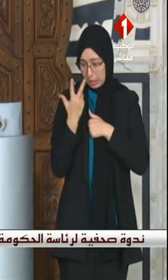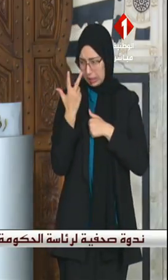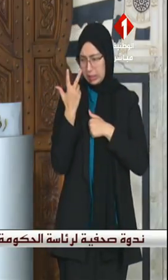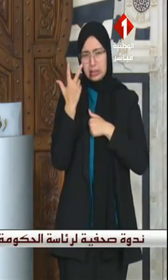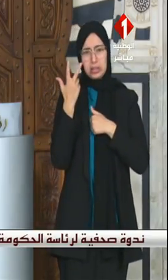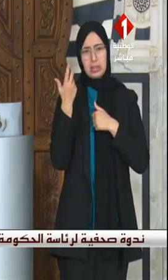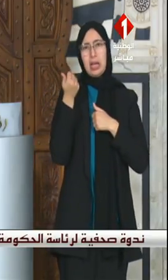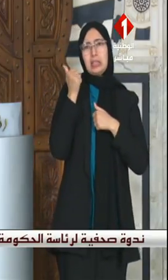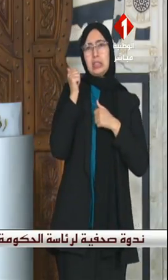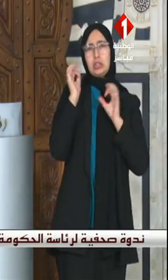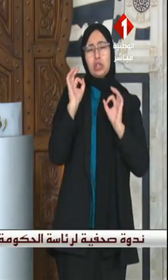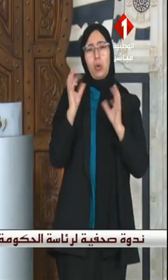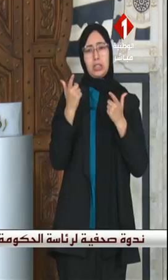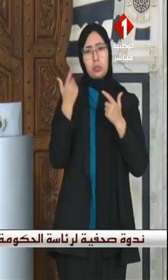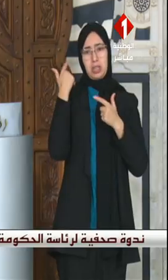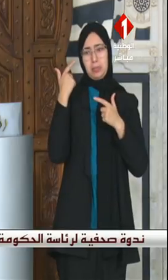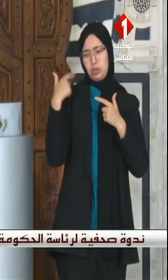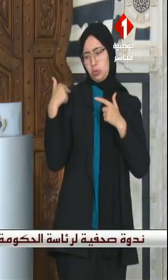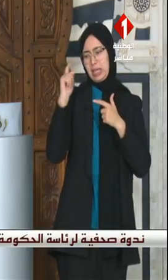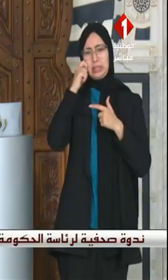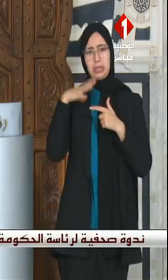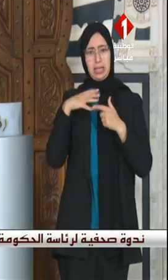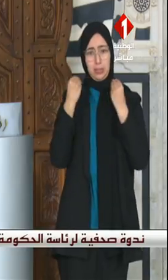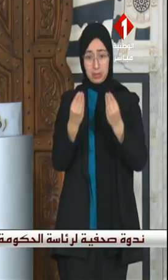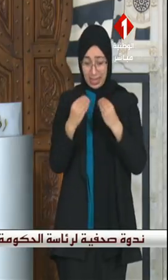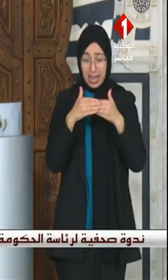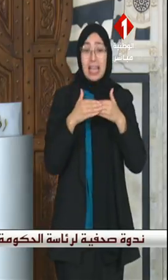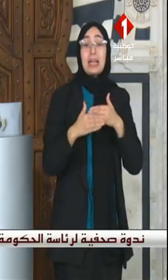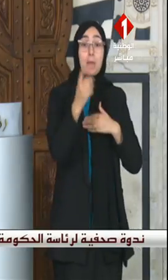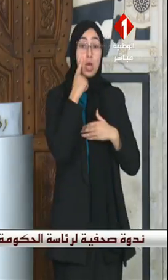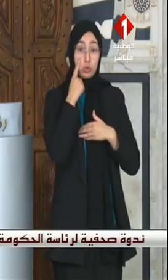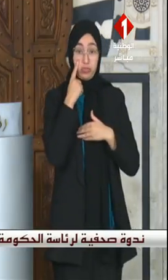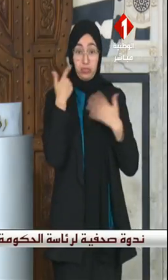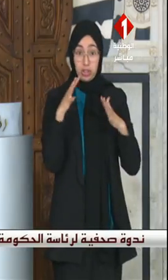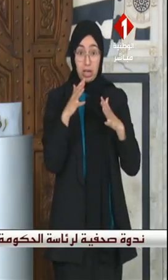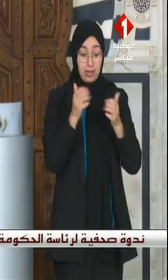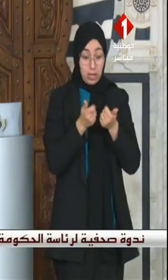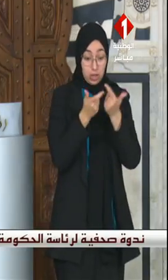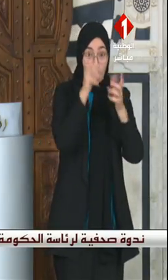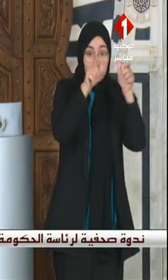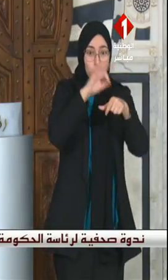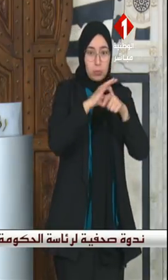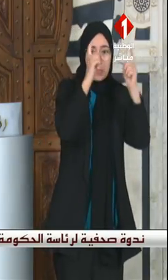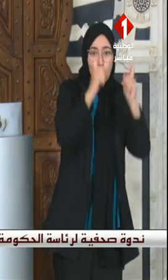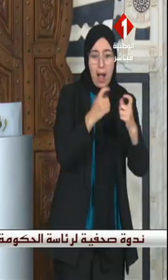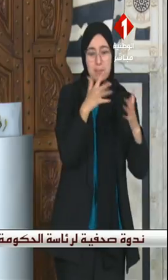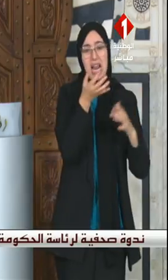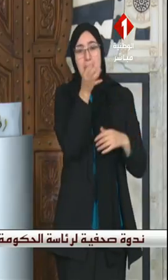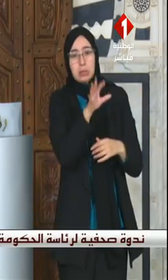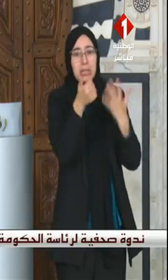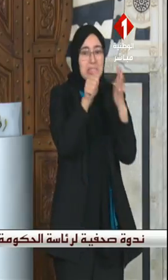بدات من آخر الأسبوع اللي تعدى، يلزمنا ساعة نواصلوا فيها، وعملية التقييم هي متواصلة.